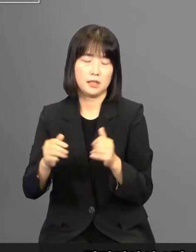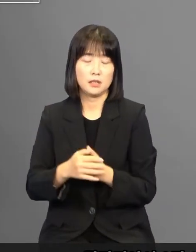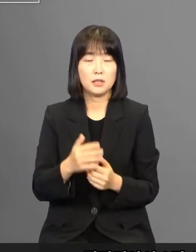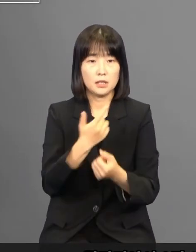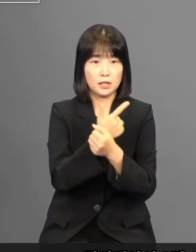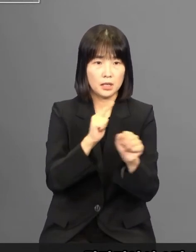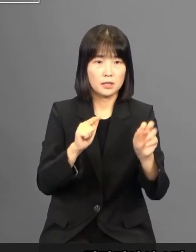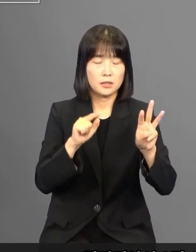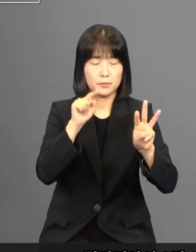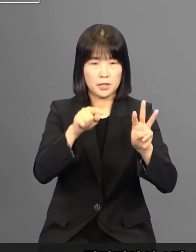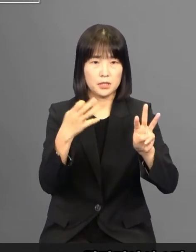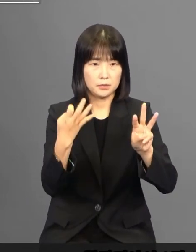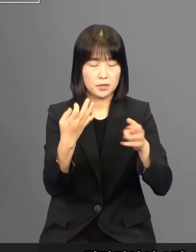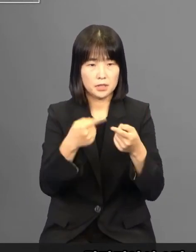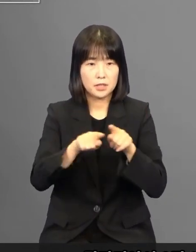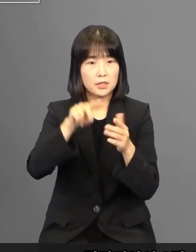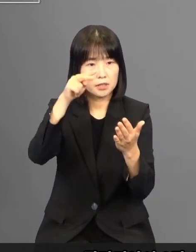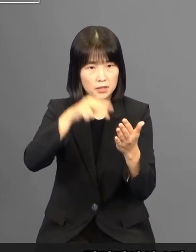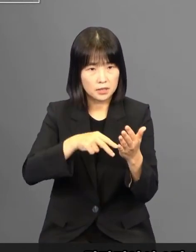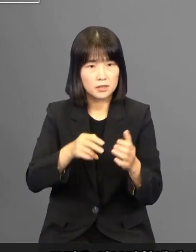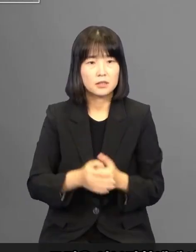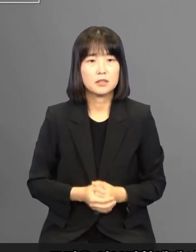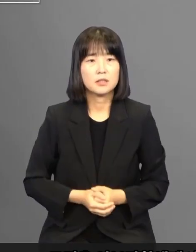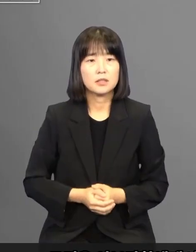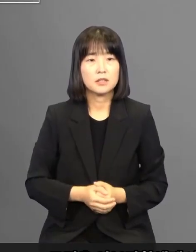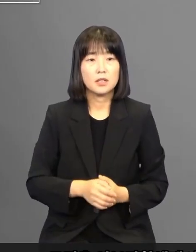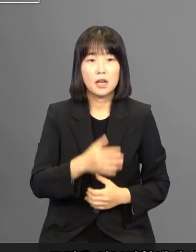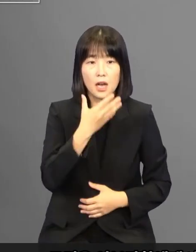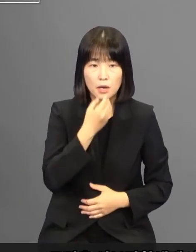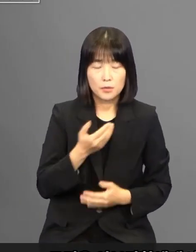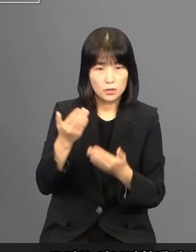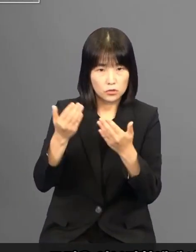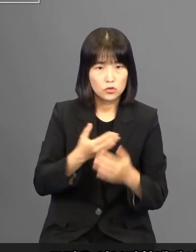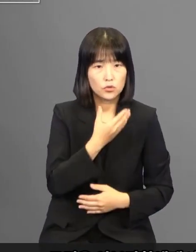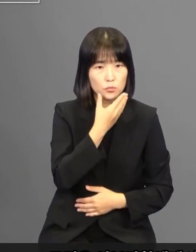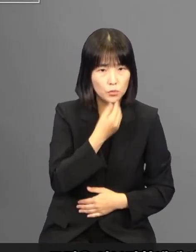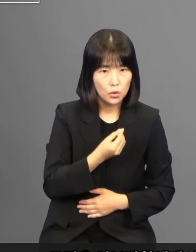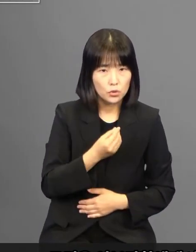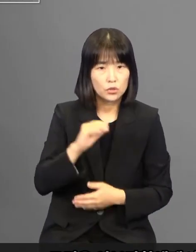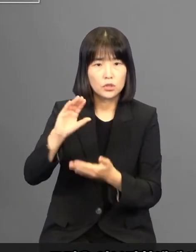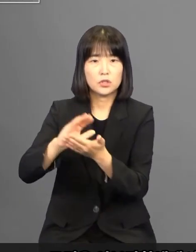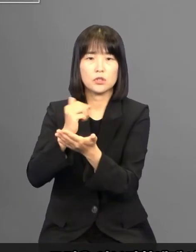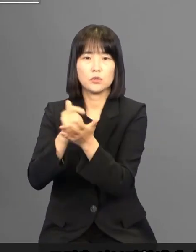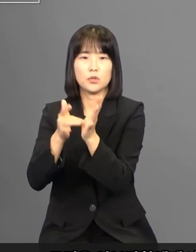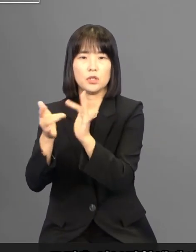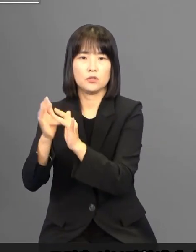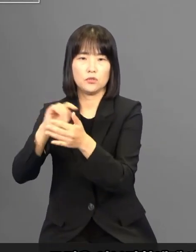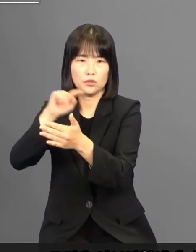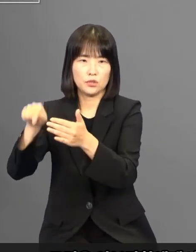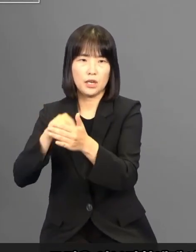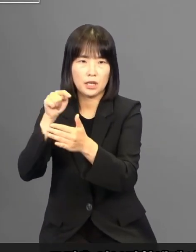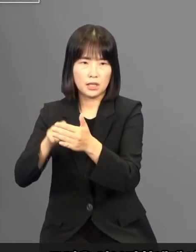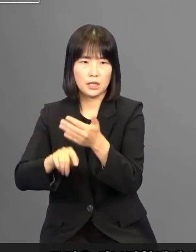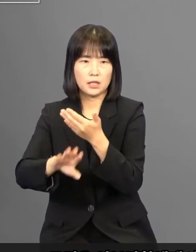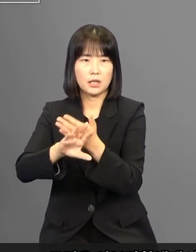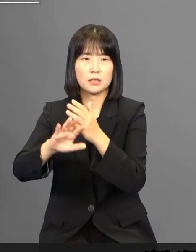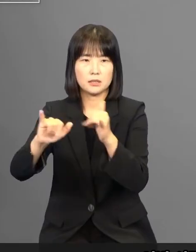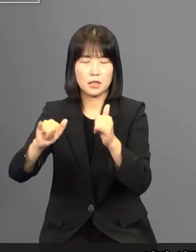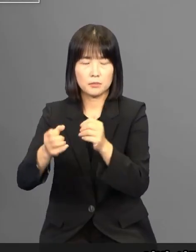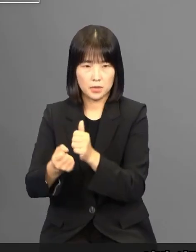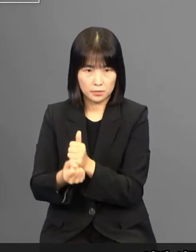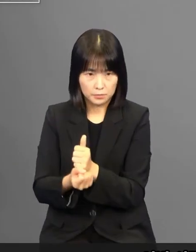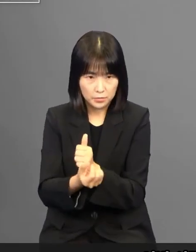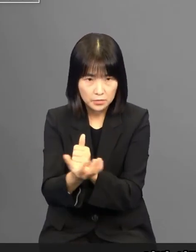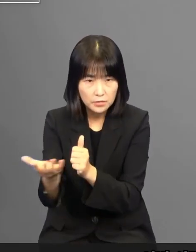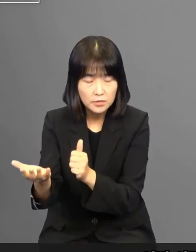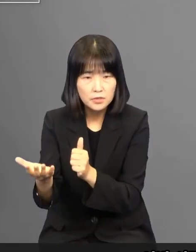3장 14절 함께 읽겠습니다. 시작. 그것은 아브라함에게 내리신 복을 그리스도 예수 안에서